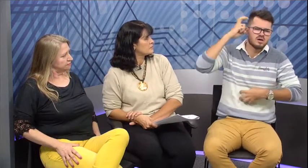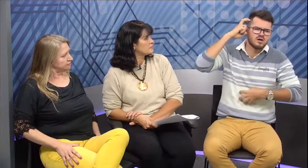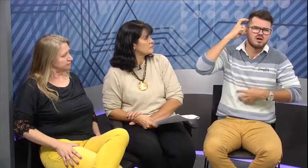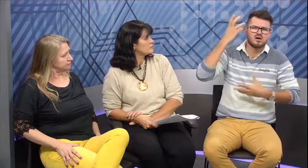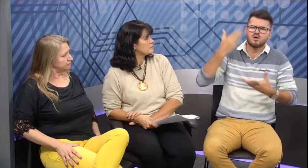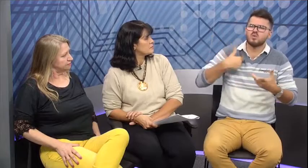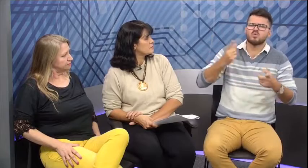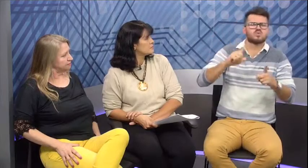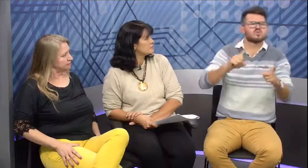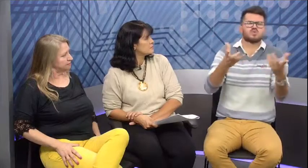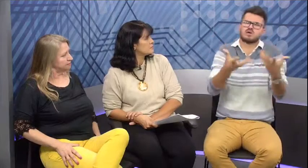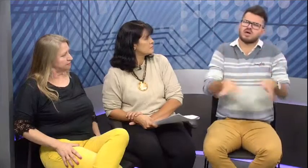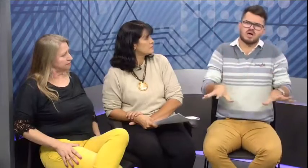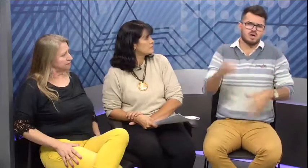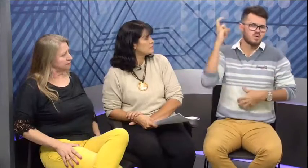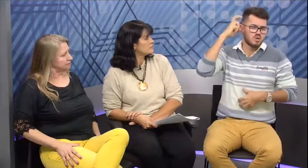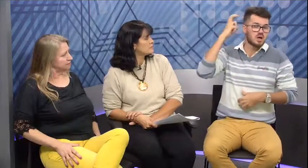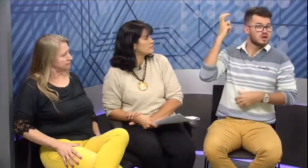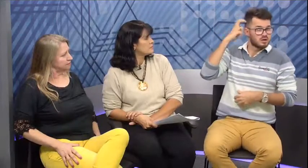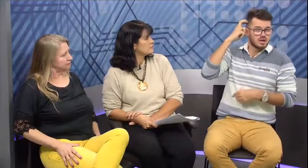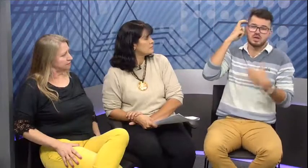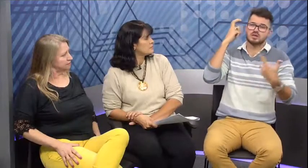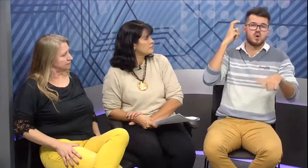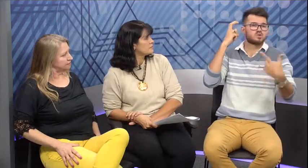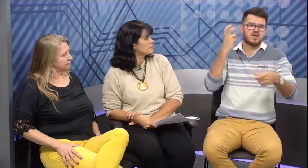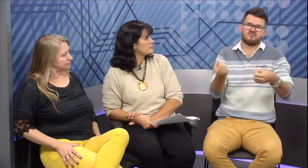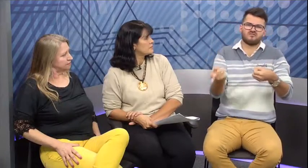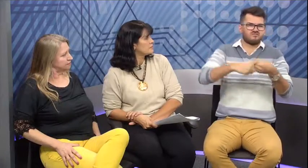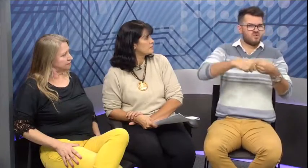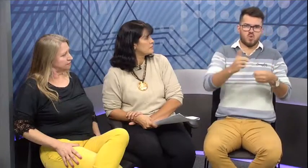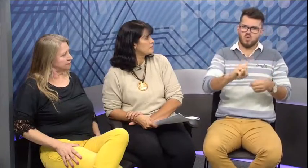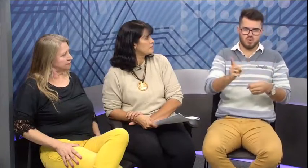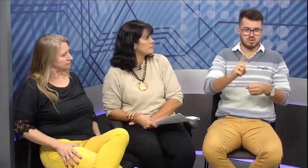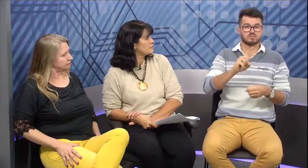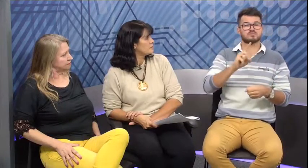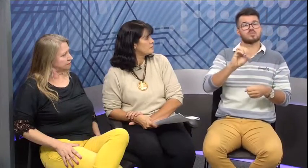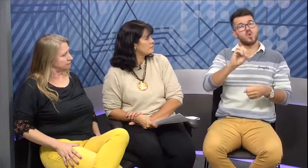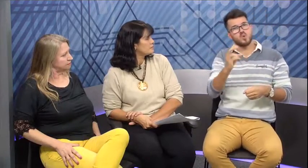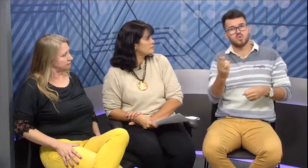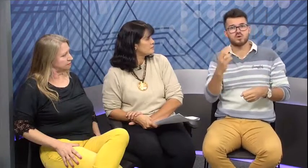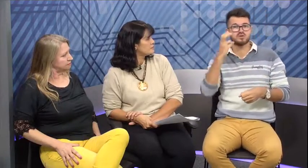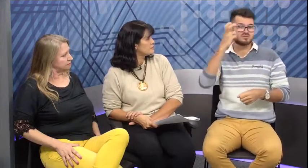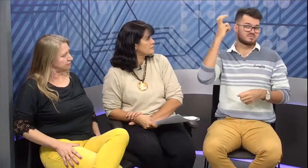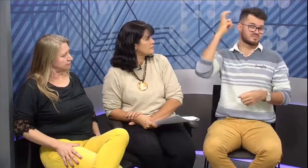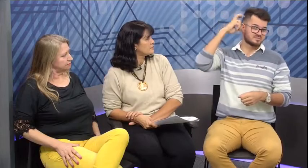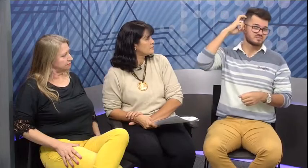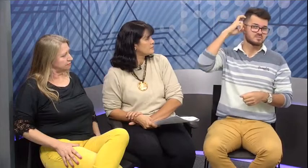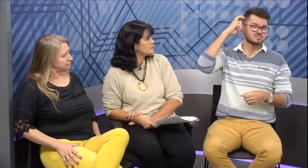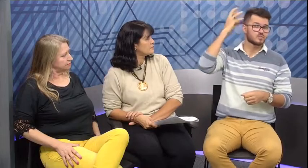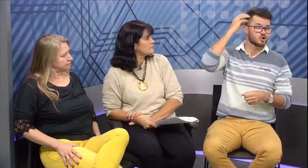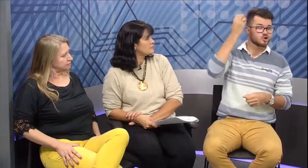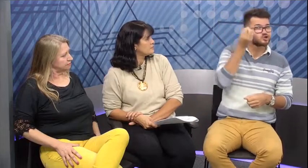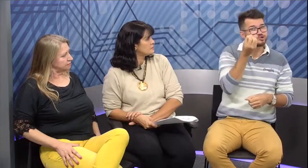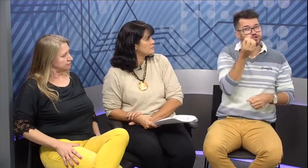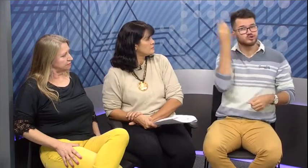se desenvolver e muitas vezes ele pode perguntar, mas por que eu fui implantado? Eu não quero, né? E não tem volta, né? Porque ele